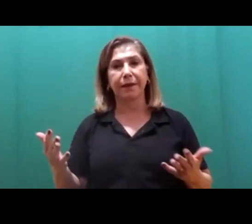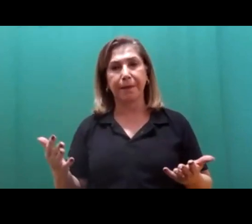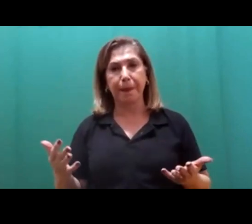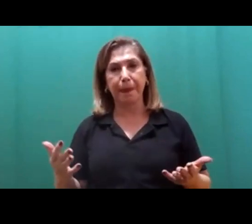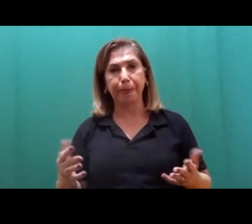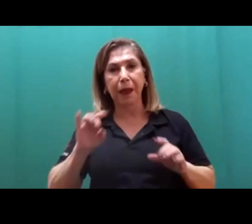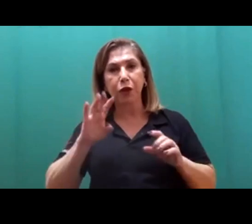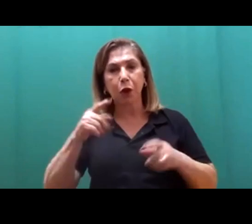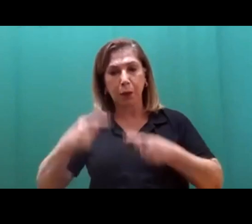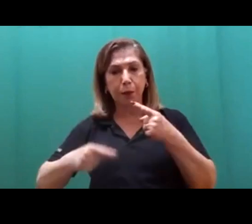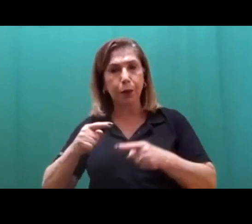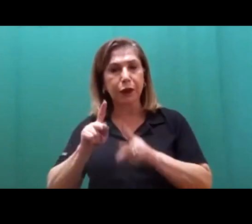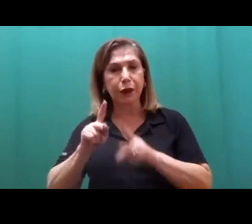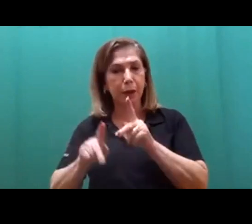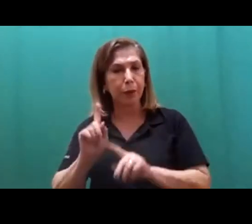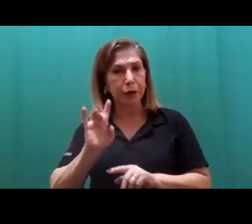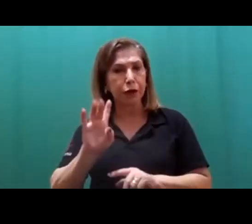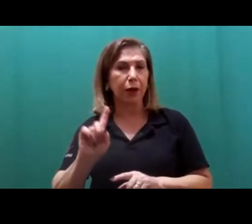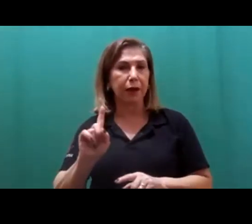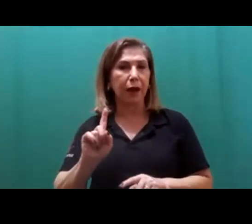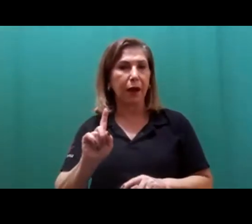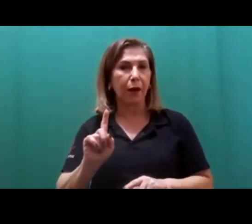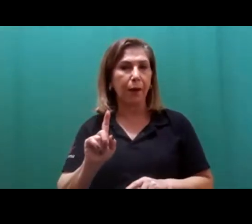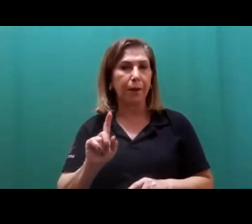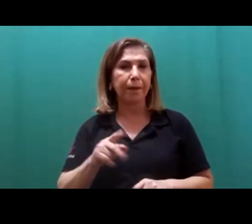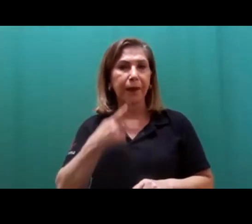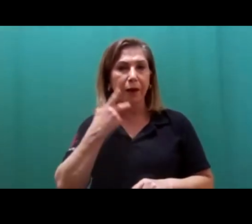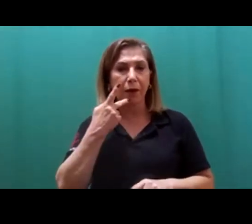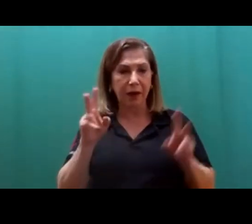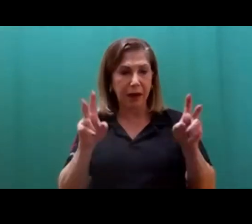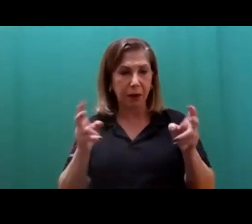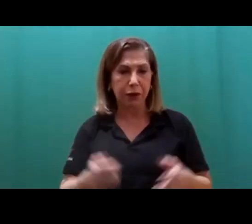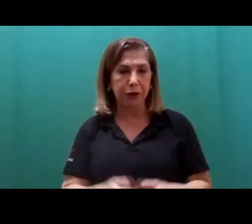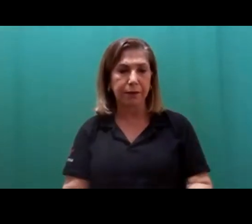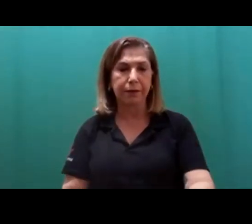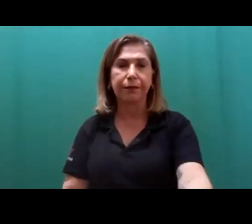políticas públicas, mas foi uma das dimensões que foi abordada aqui hoje.